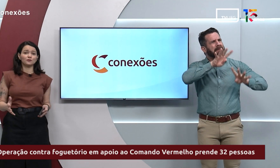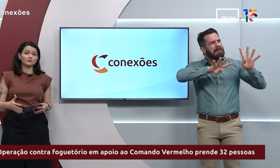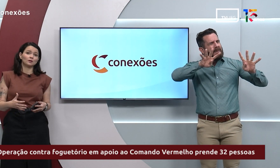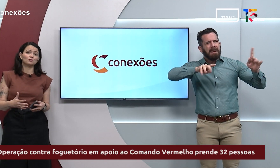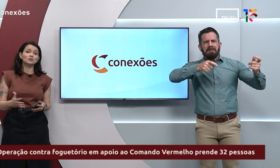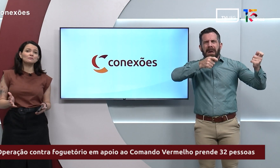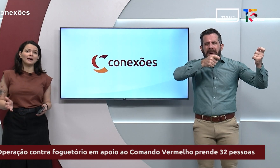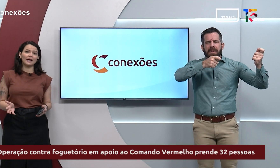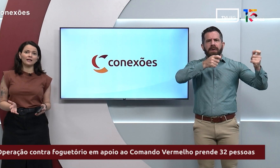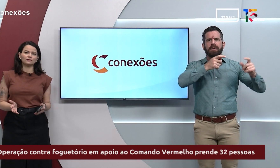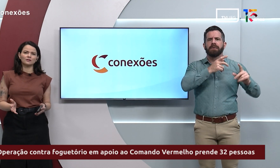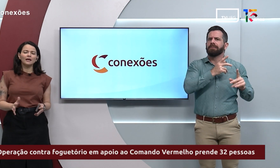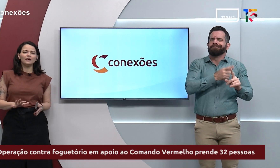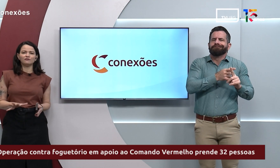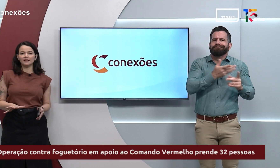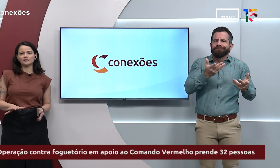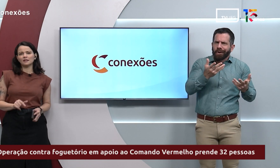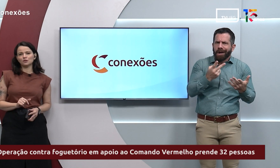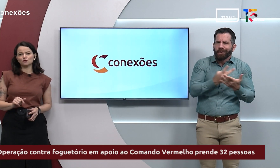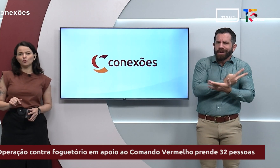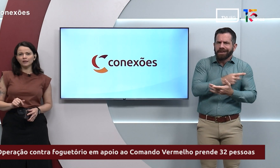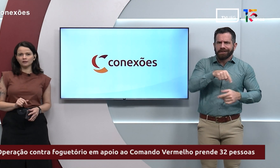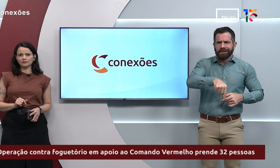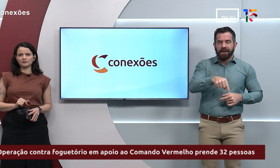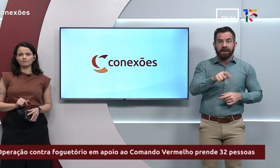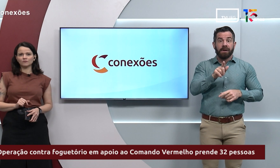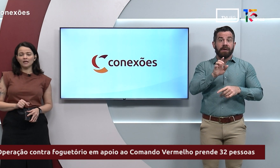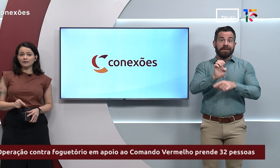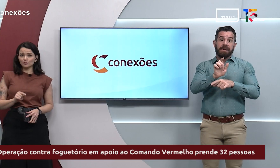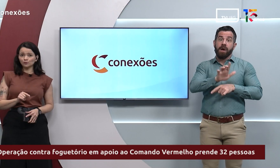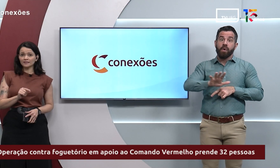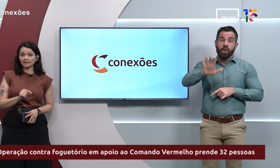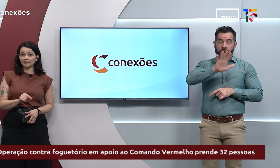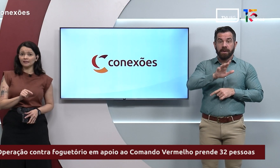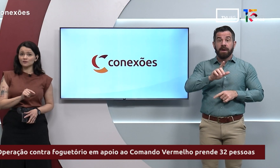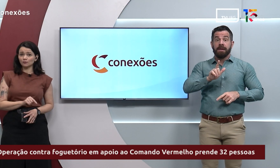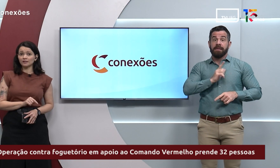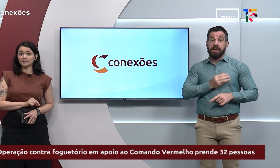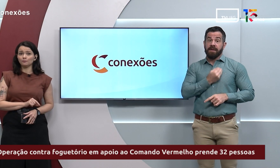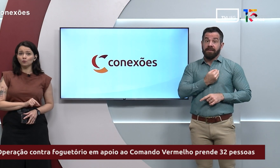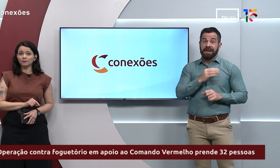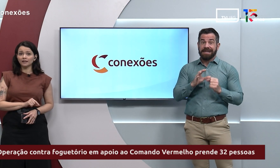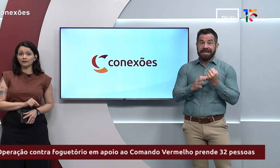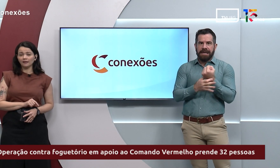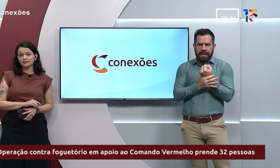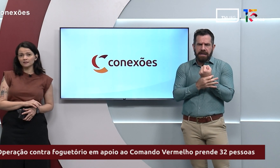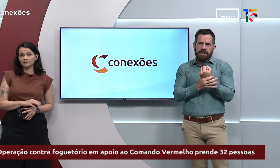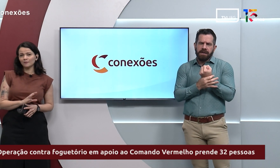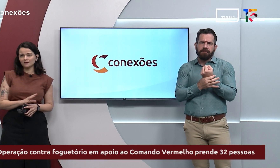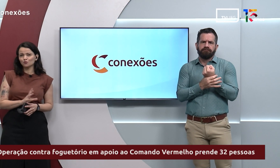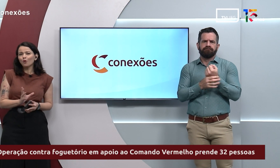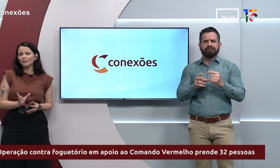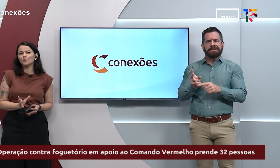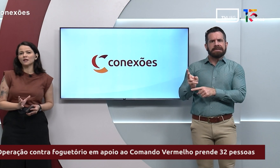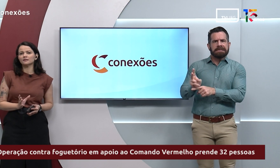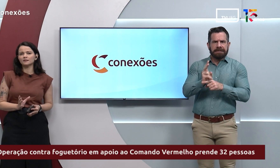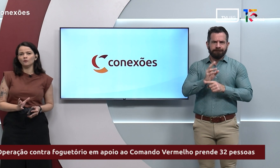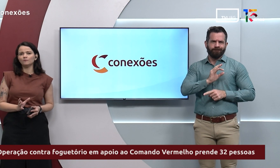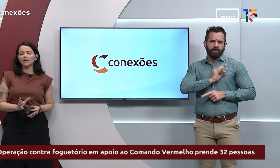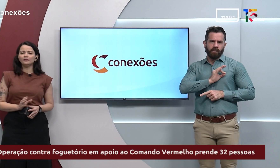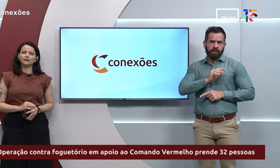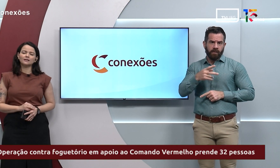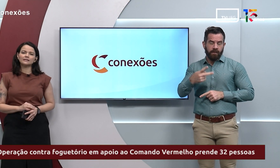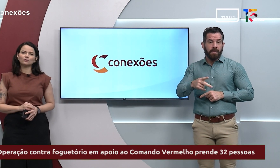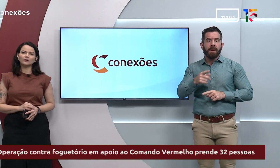de artifício sendo disparados em várias cidades goianas. Segundo a Secretaria de Segurança Pública, essa espécie de